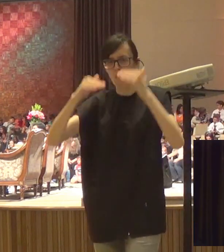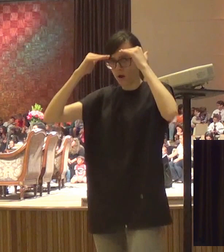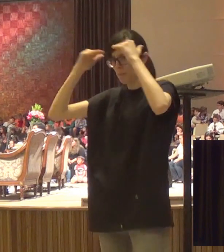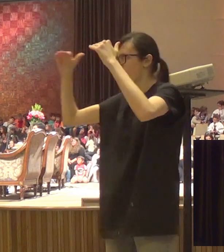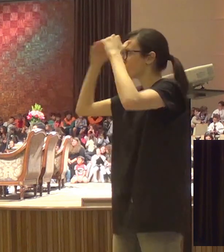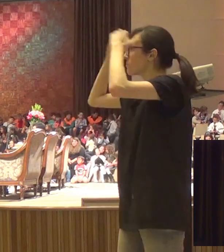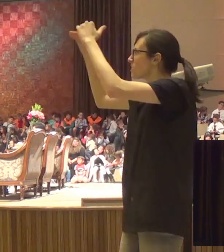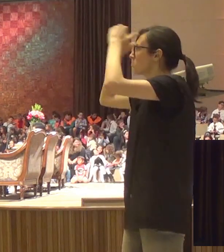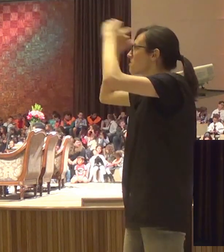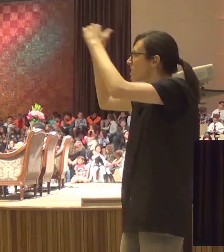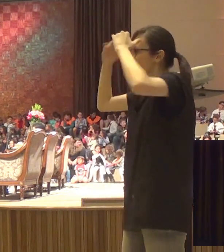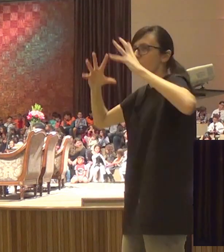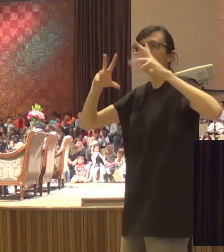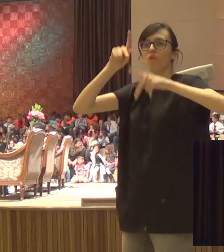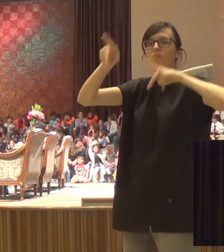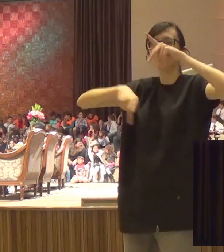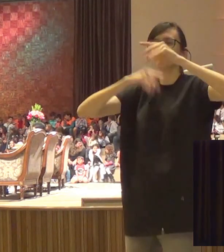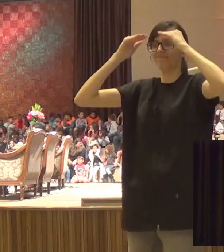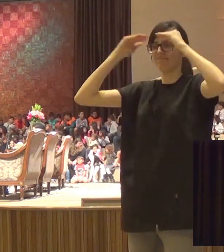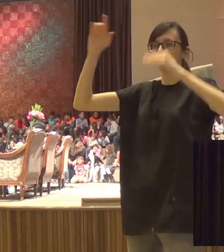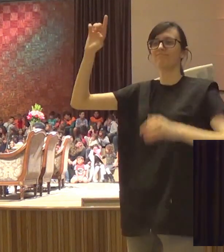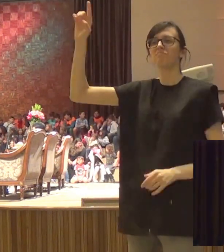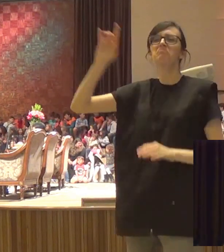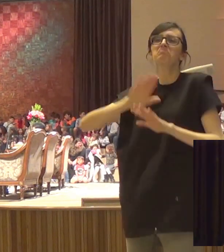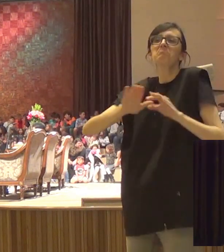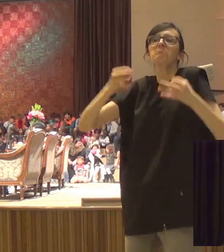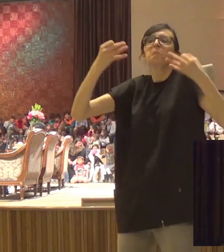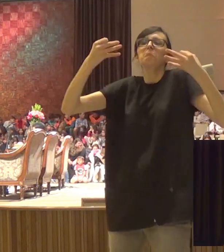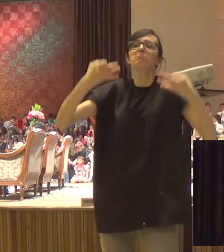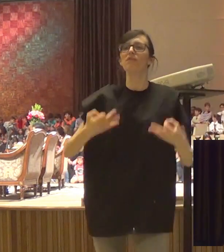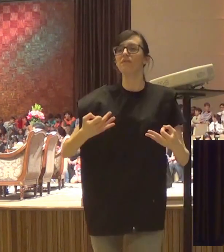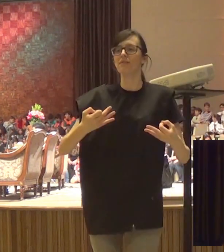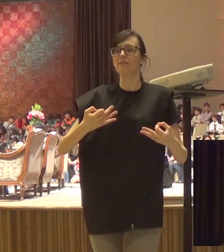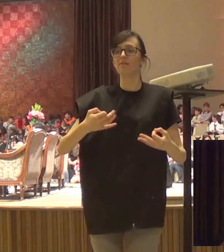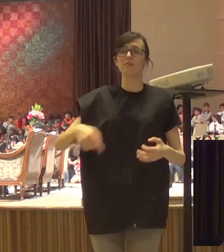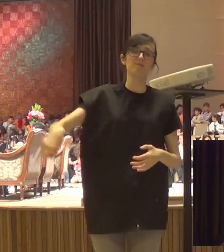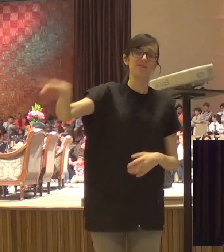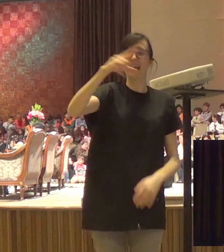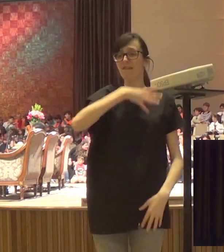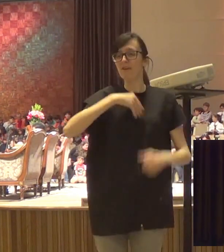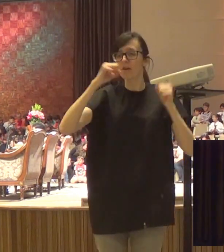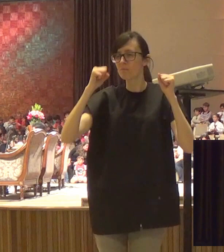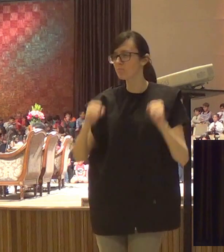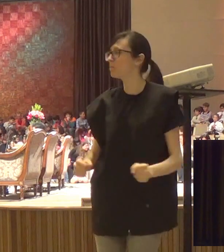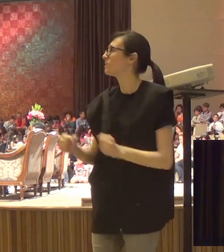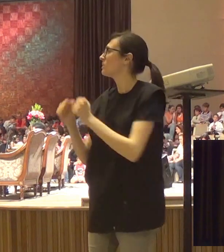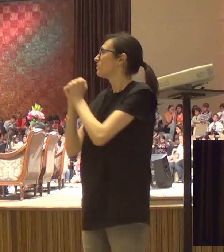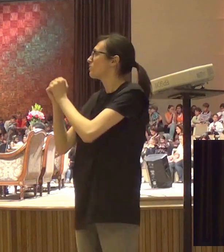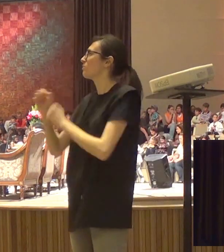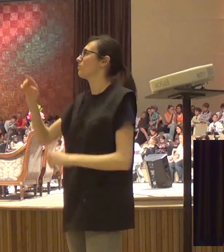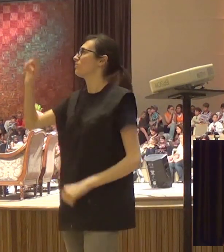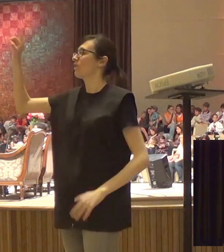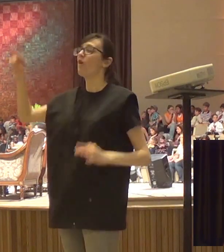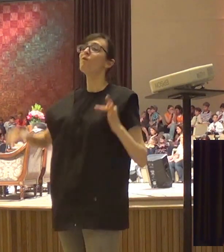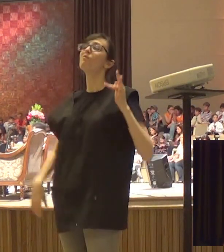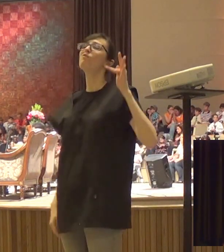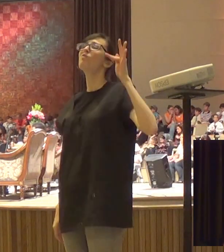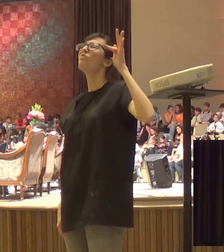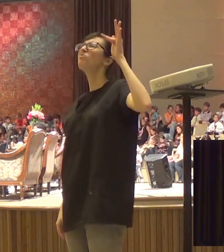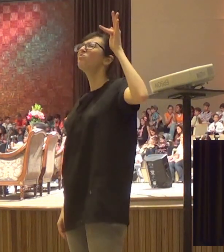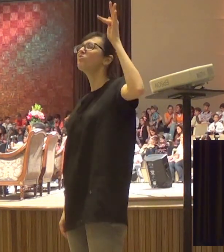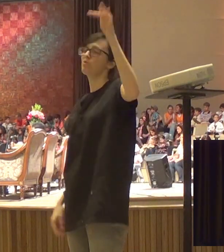preparado para o Senhor. Que os nossos filhos possam encontrar a misericórdia do Senhor naquele grande dia. Amém?